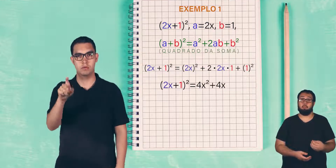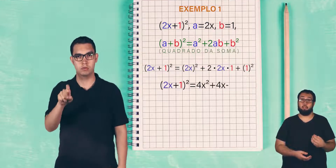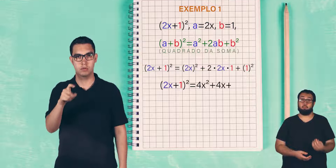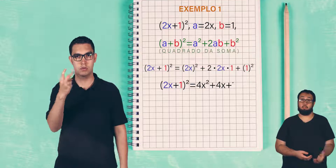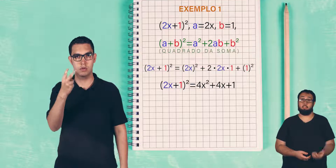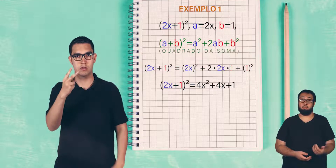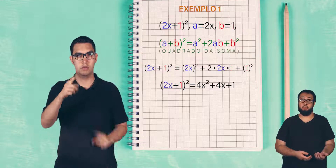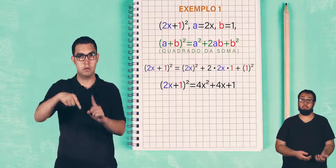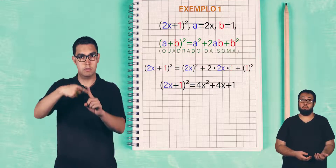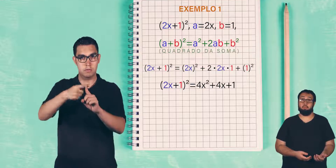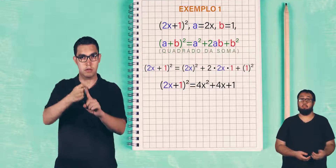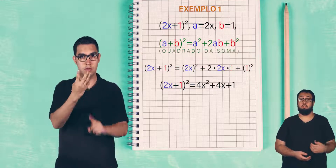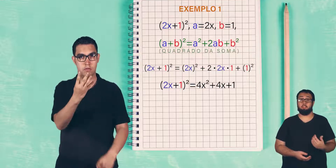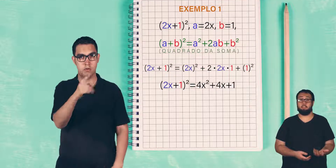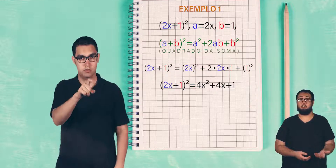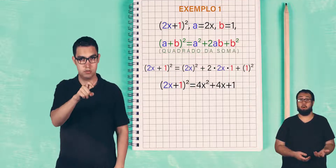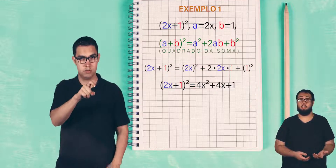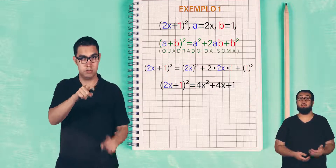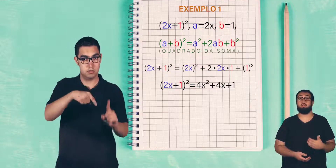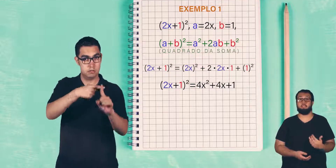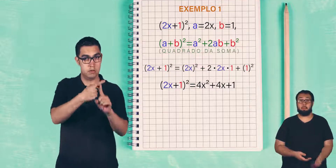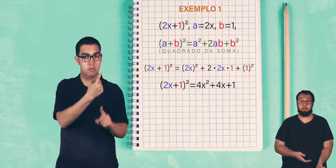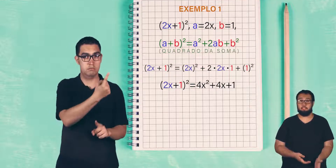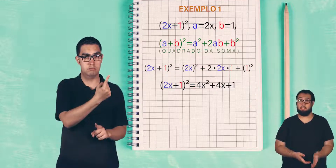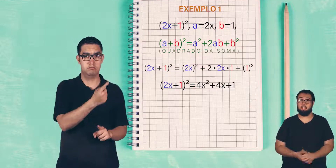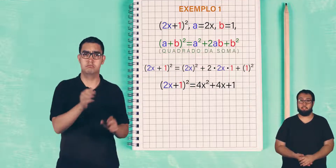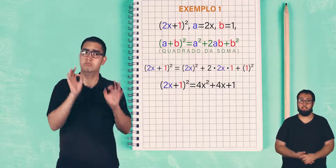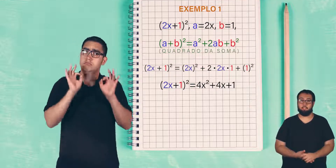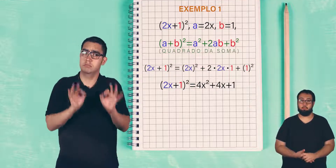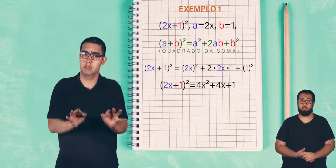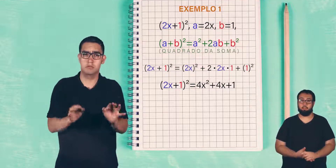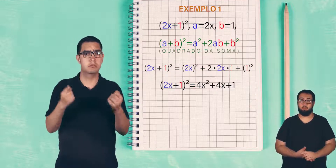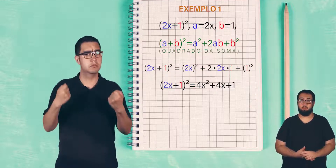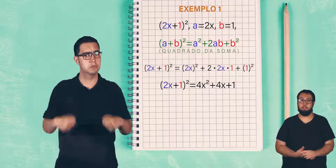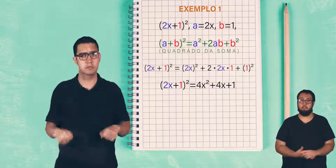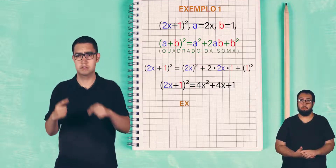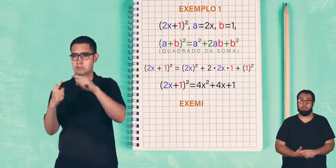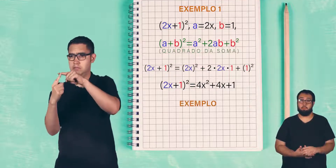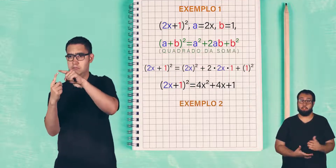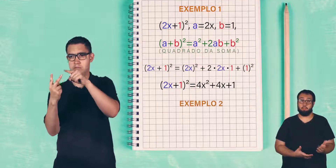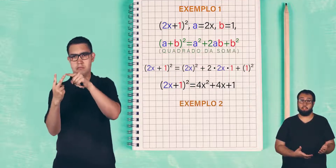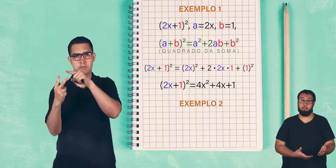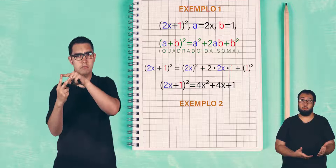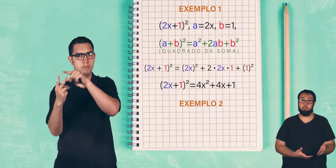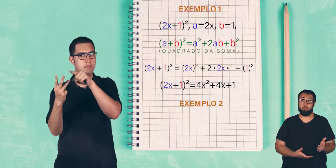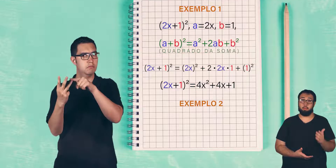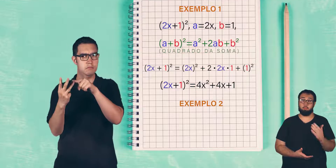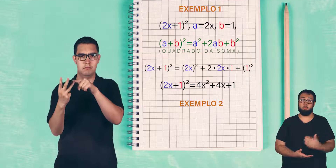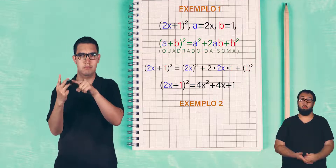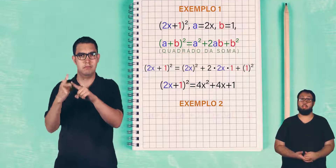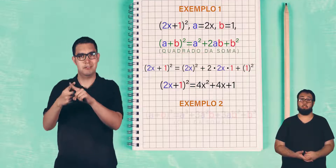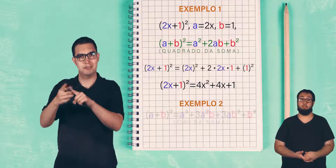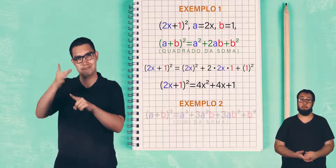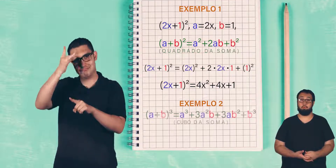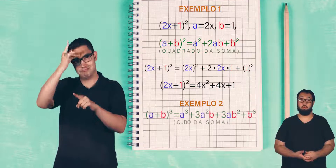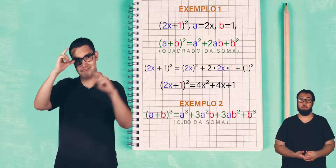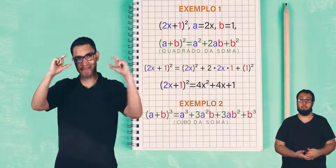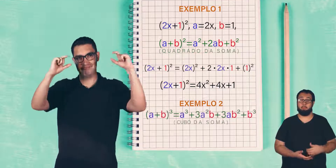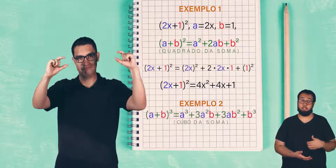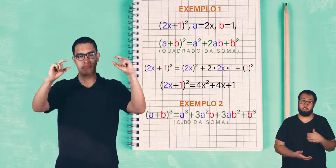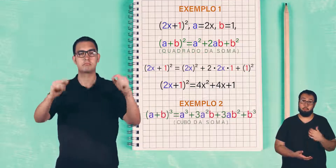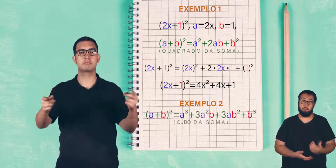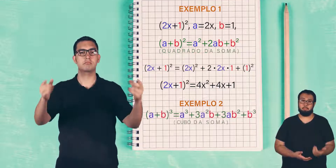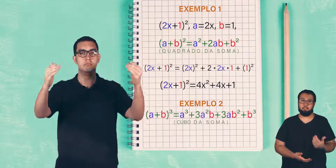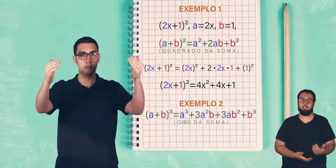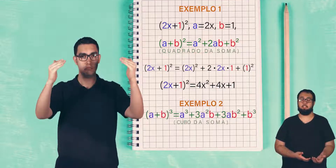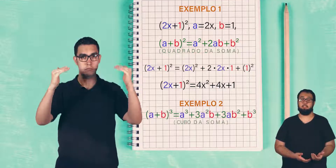4x² mais 4x mais 1, o resultado correto, sem precisar realizar a distributiva. No segundo exemplo, temos um cubo da soma.